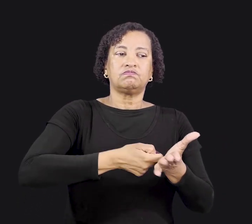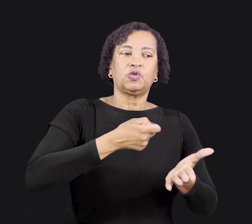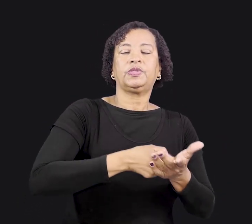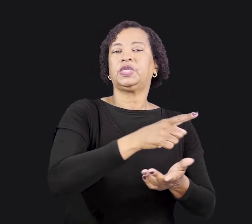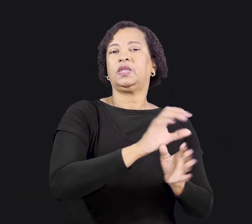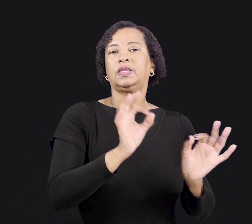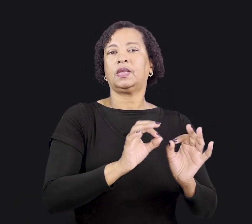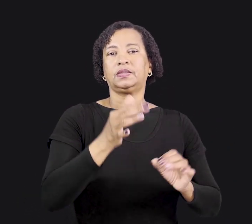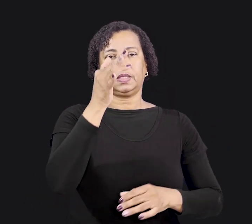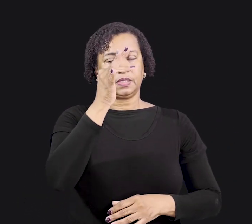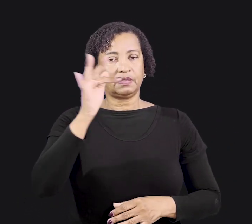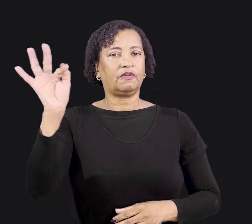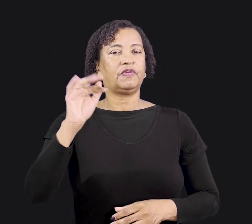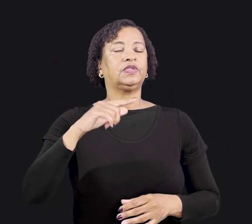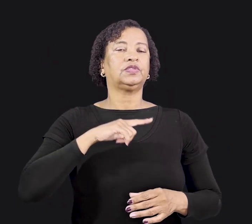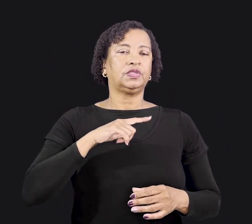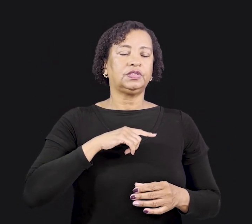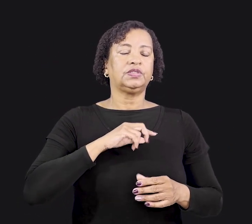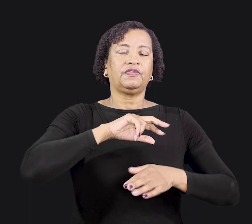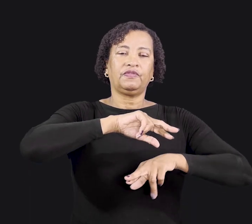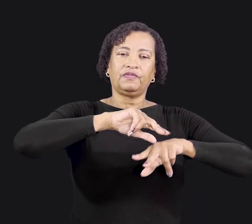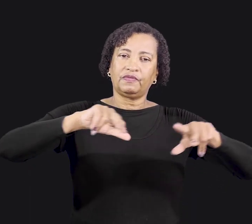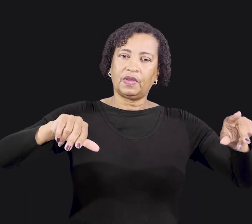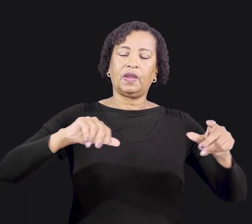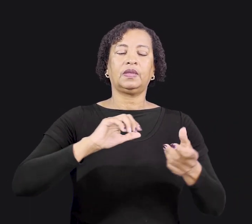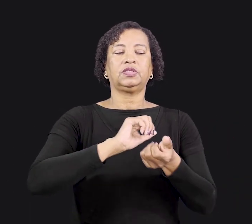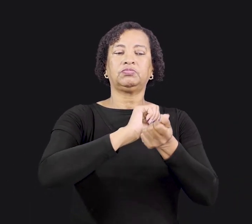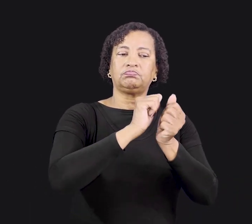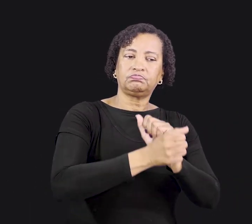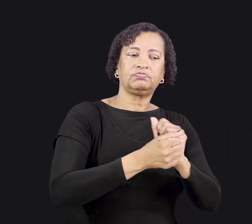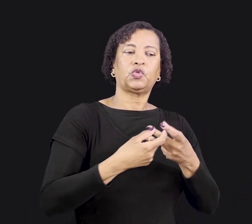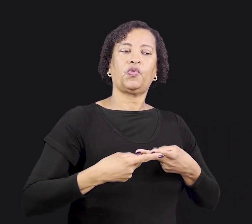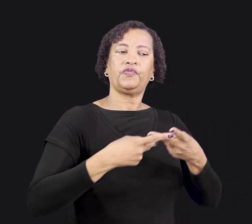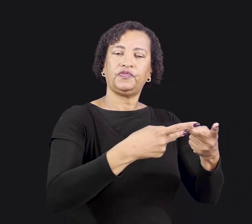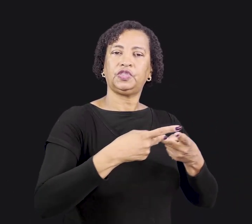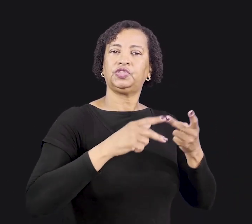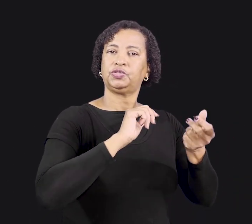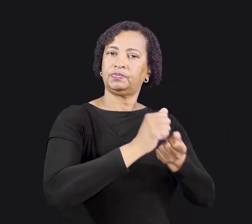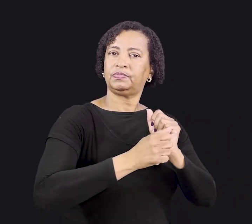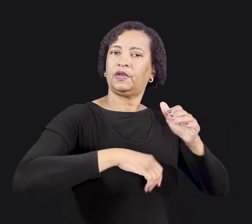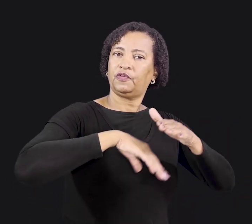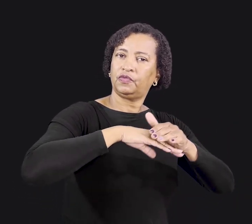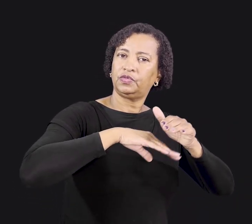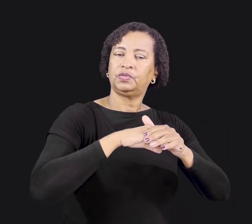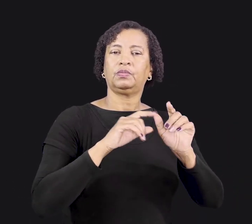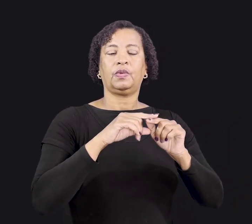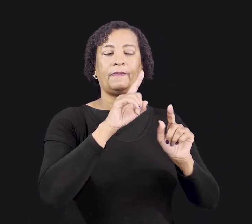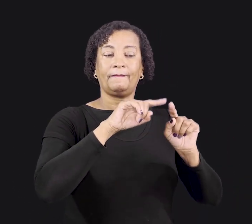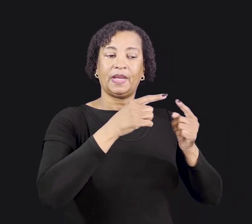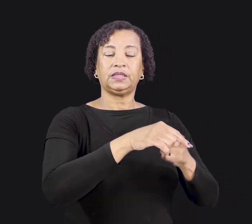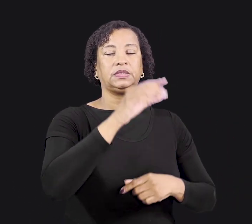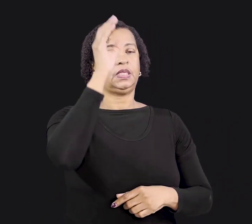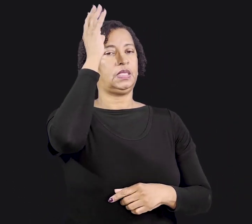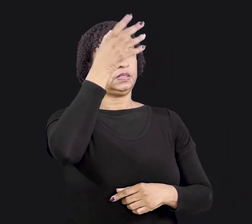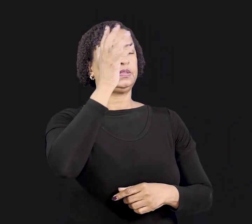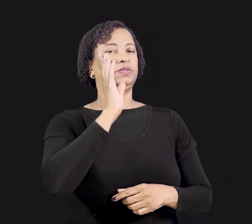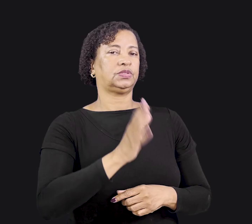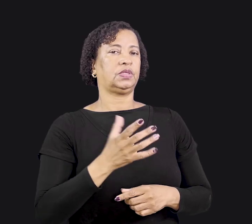Na faculdade ele recebeu várias ofertas para jogar futebol, mas recusou todas. Ele já tinha tomado sua decisão. Queria estudar